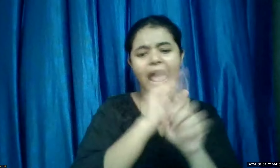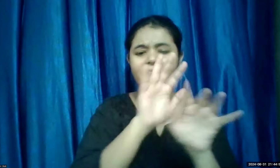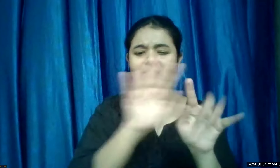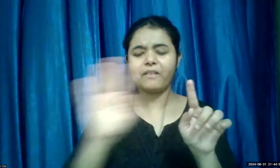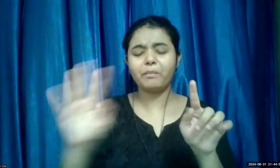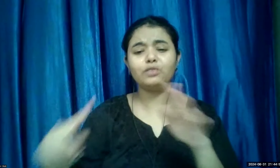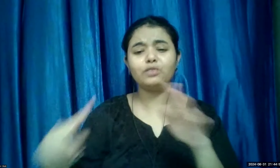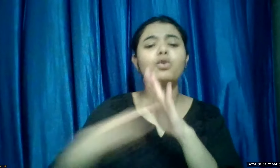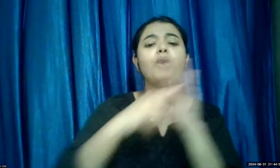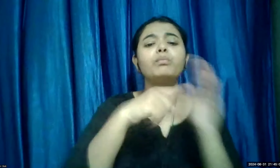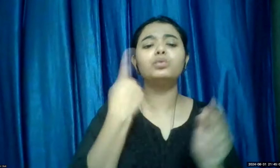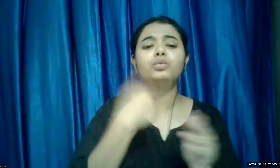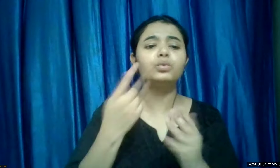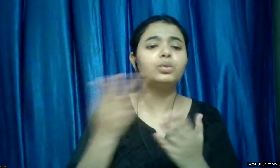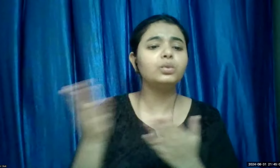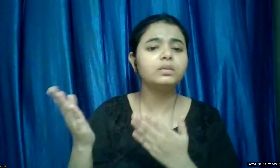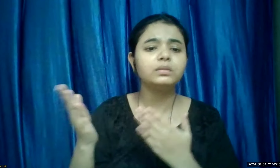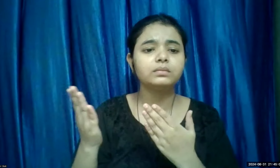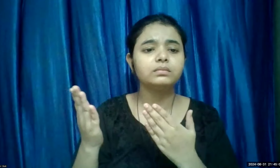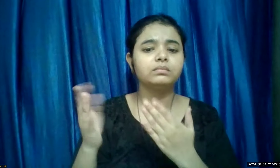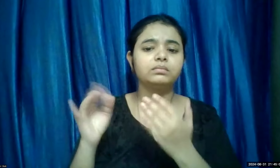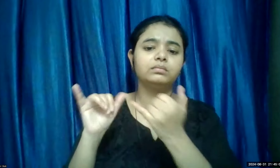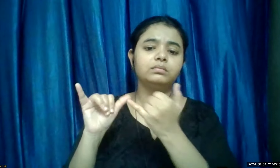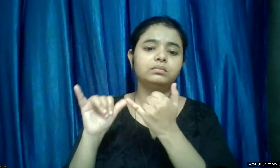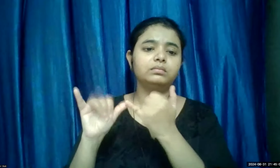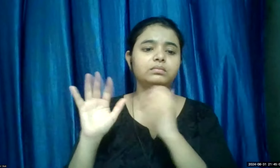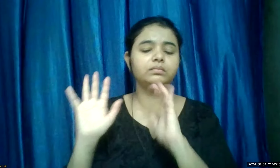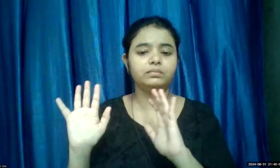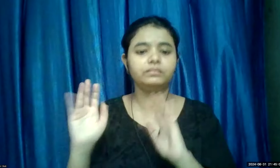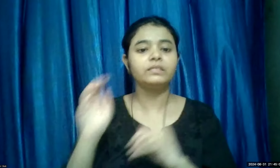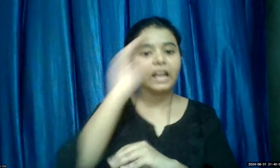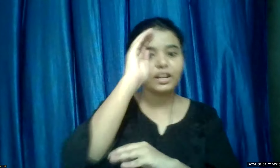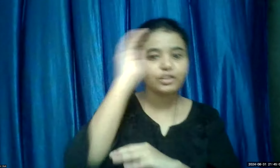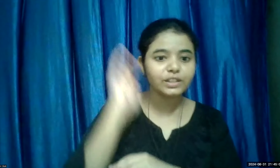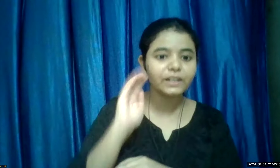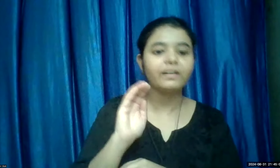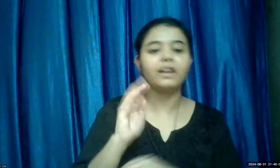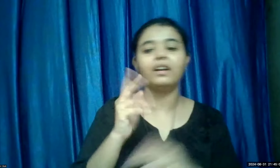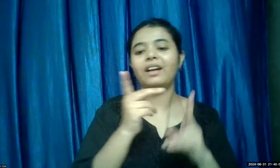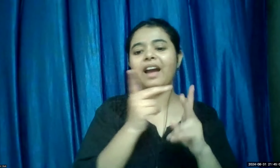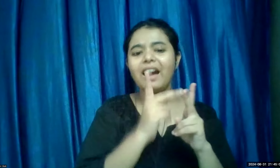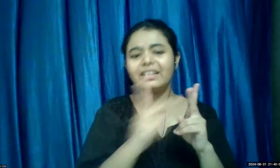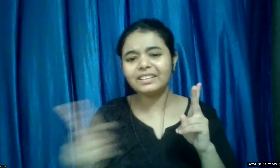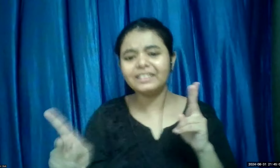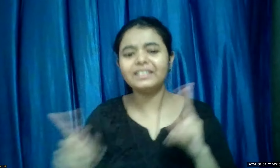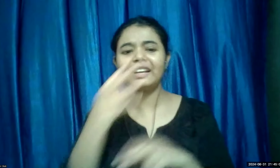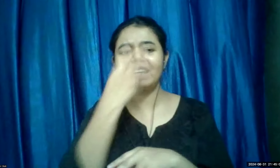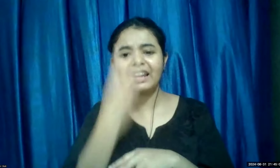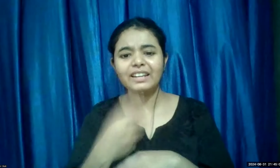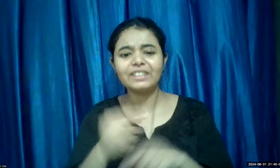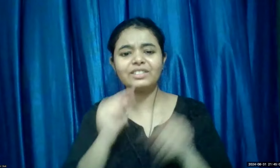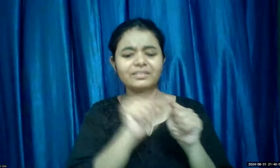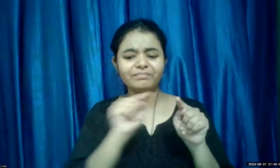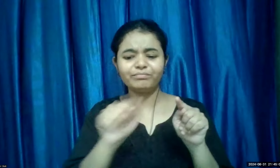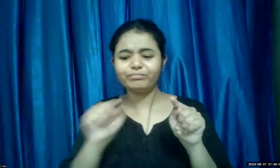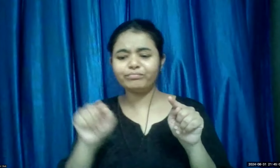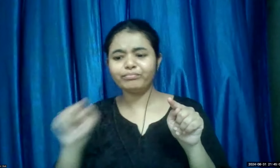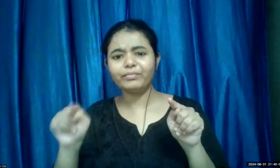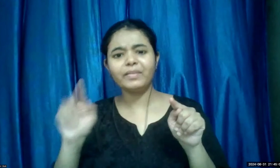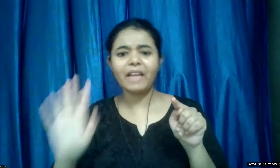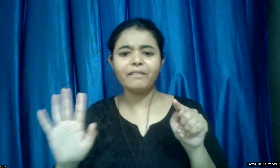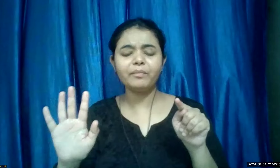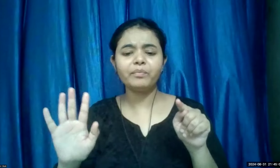सभी देवताओं के भी वर्शिपेबल डीटी हैं भगवान, है ना, पूज्य हैं सभी देवताओं के लिए। आपने देखा होगा जब भी भगवान का अवतार होता है